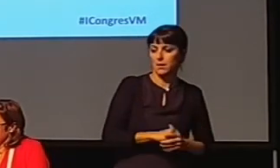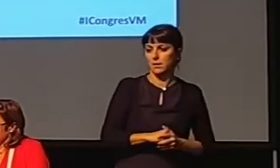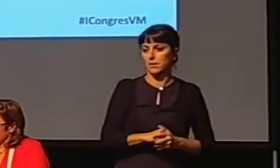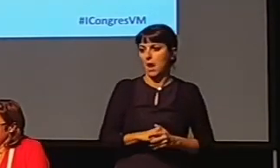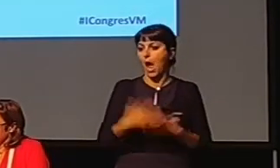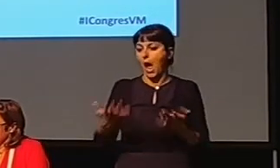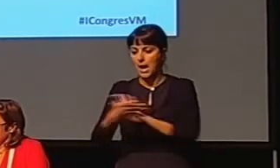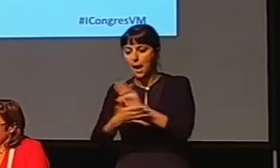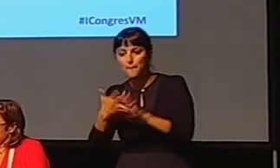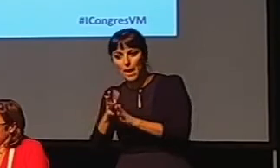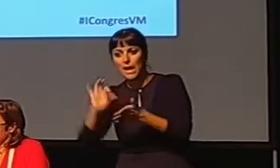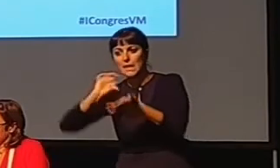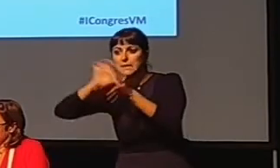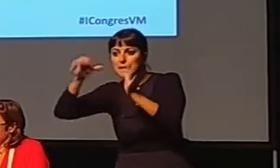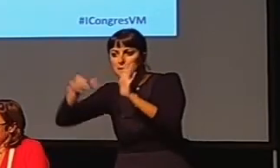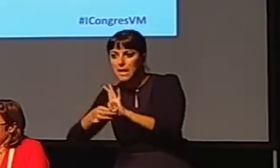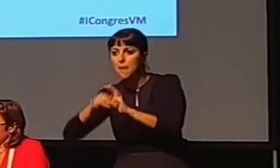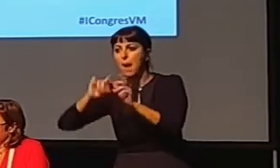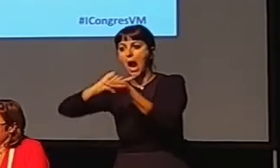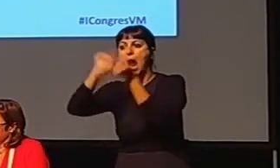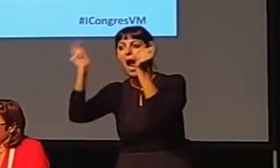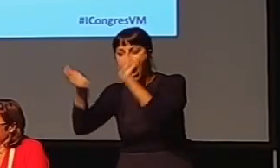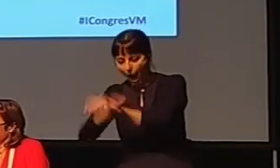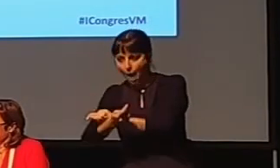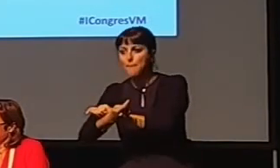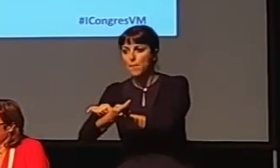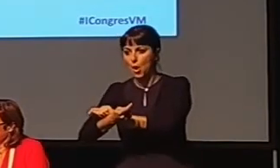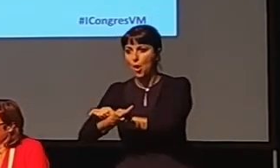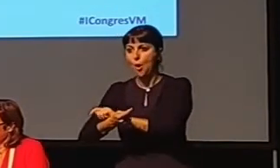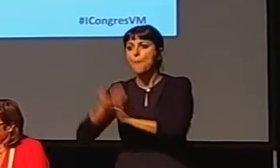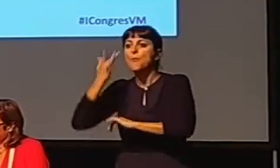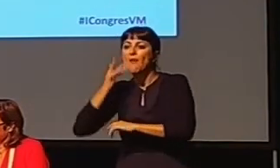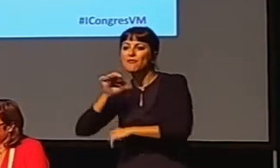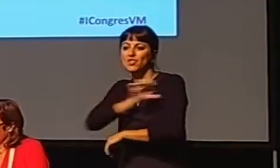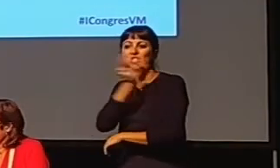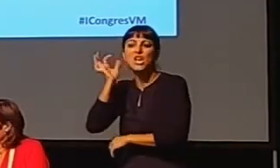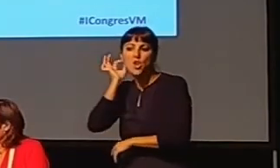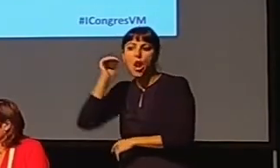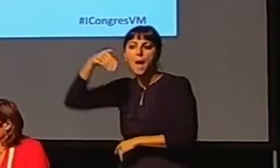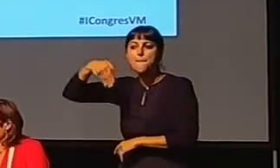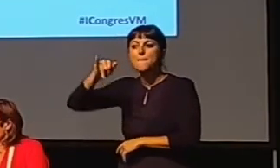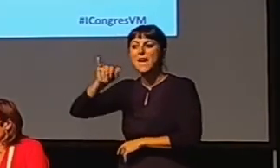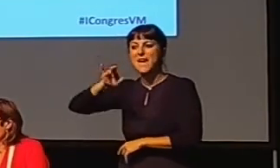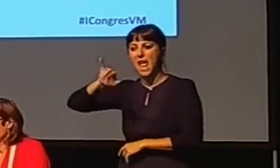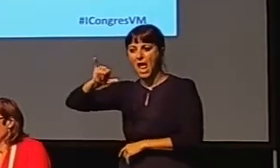com, senyora Mireia, atreva-se,